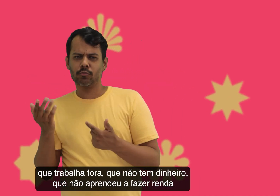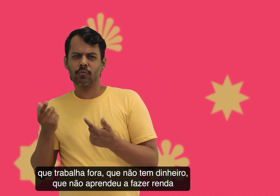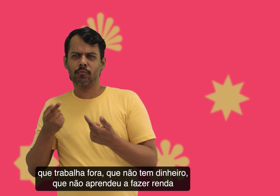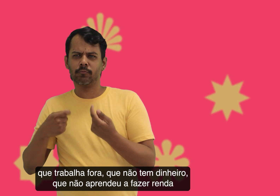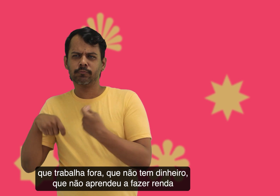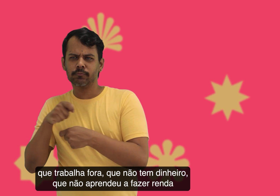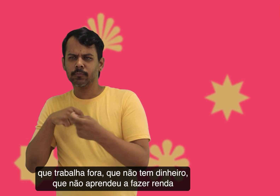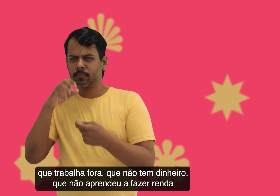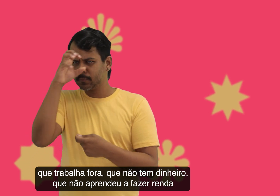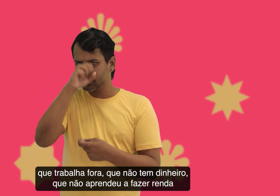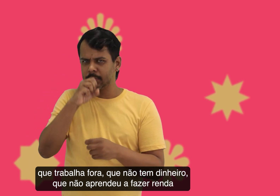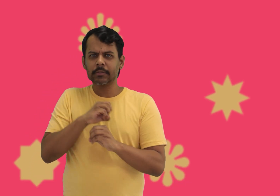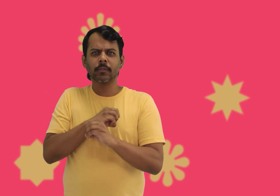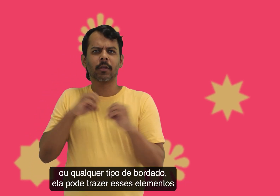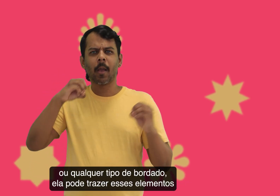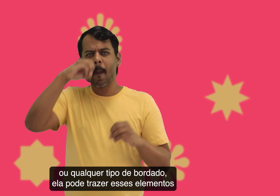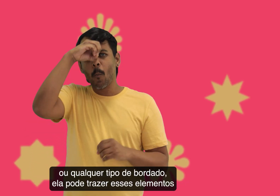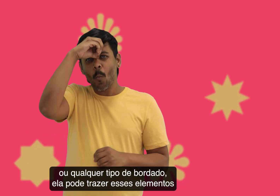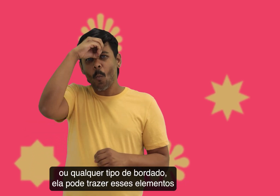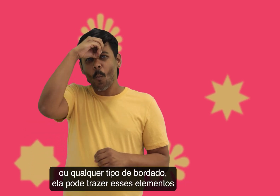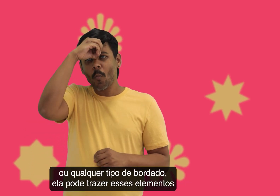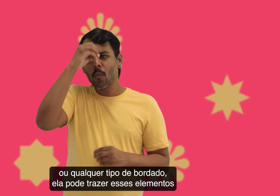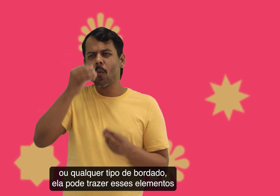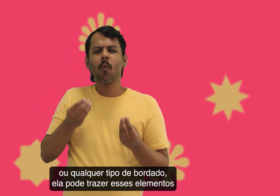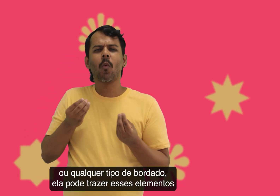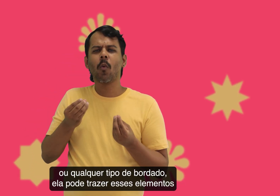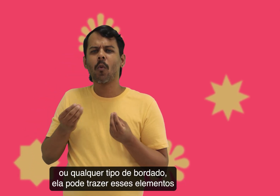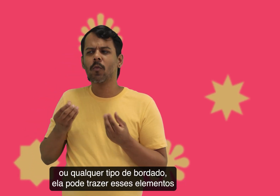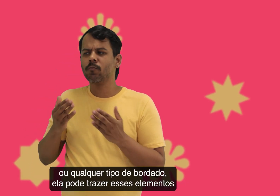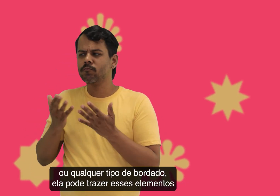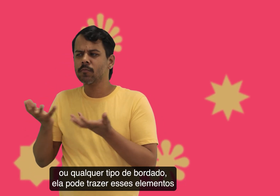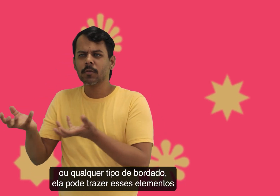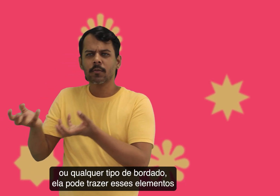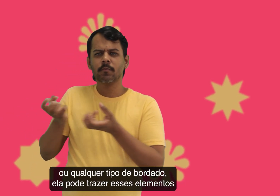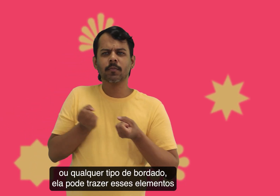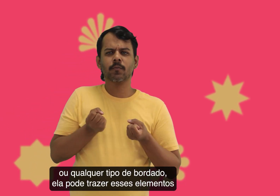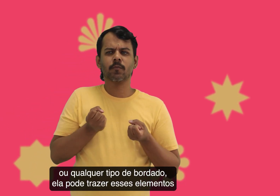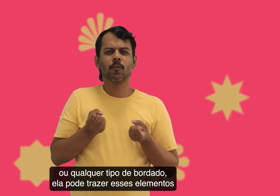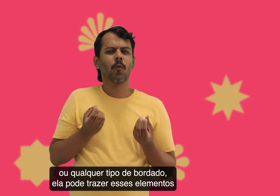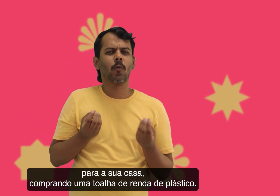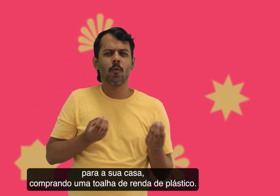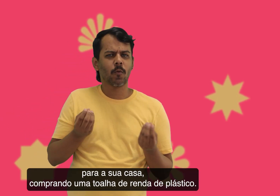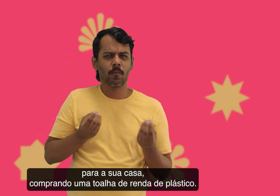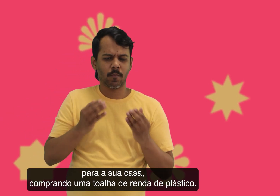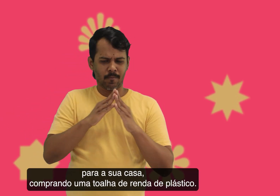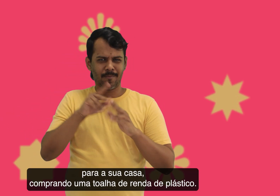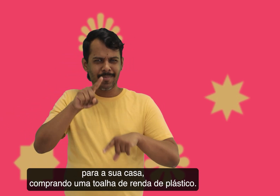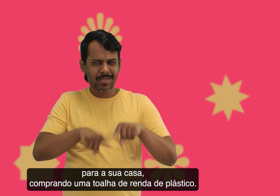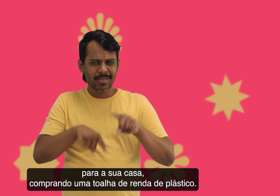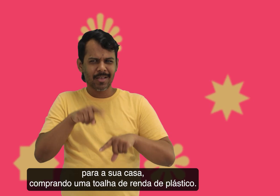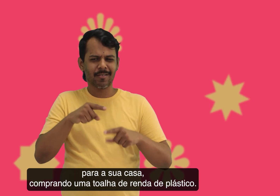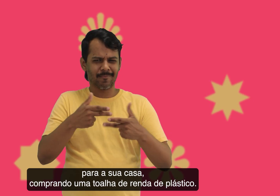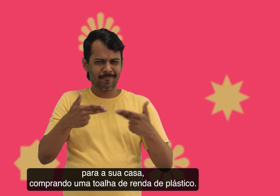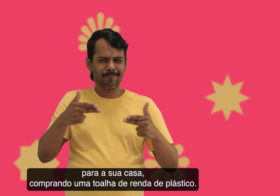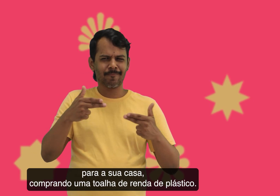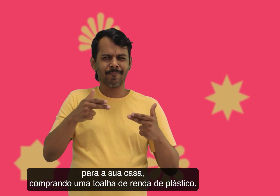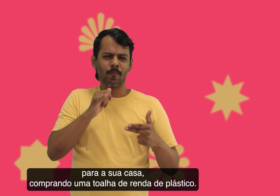tem dinheiro, que não aprendeu a fazer renda ou qualquer tipo de bordado, ela pode trazer esses elementos para sua casa comprando